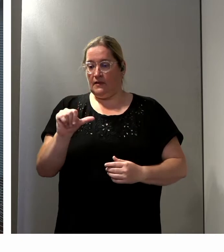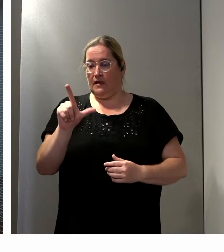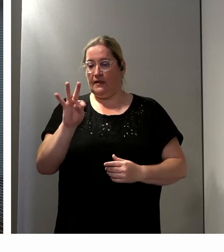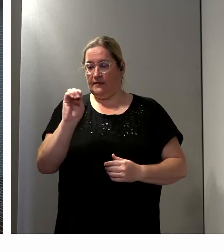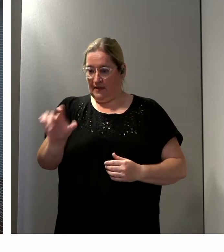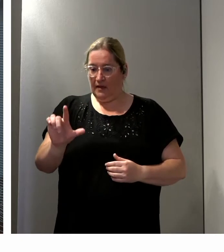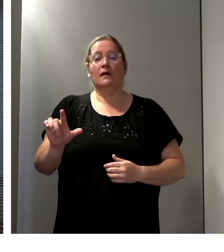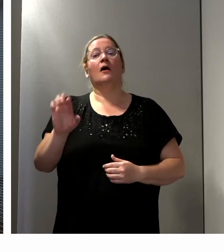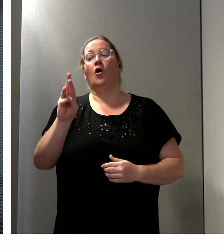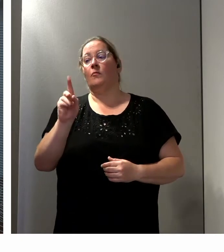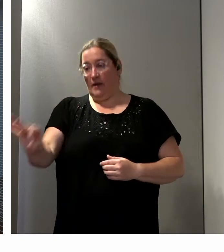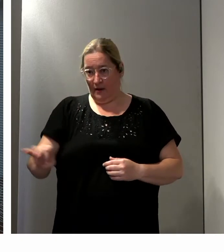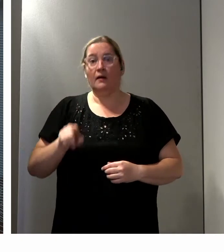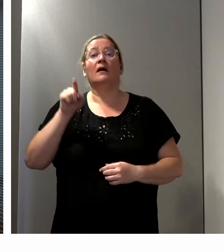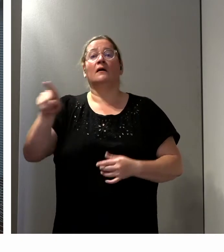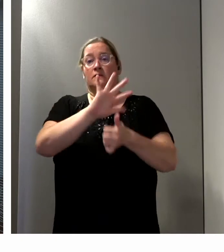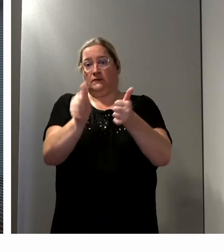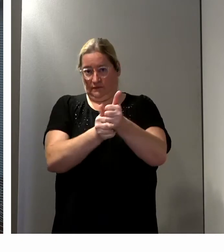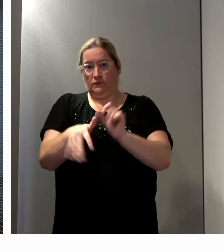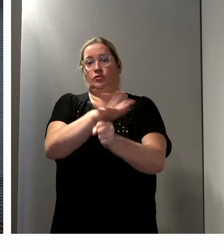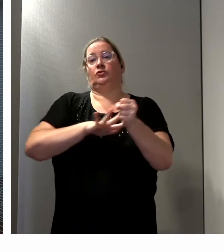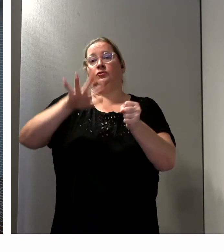Robert, vice-championne parasurf.